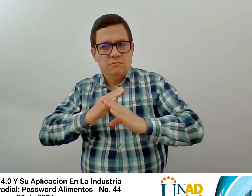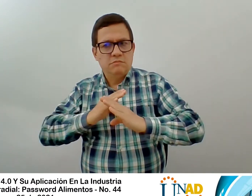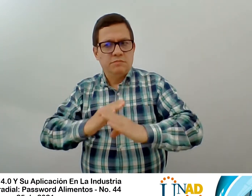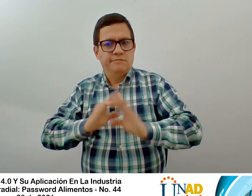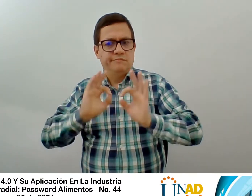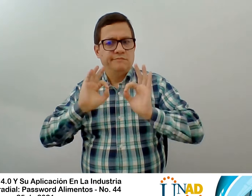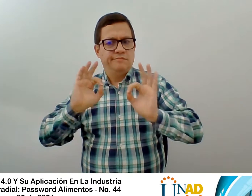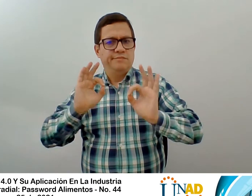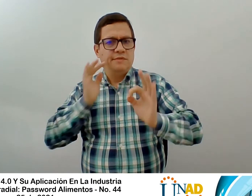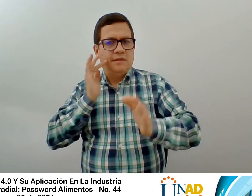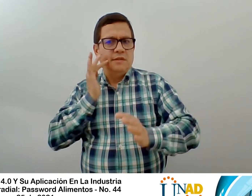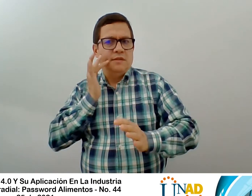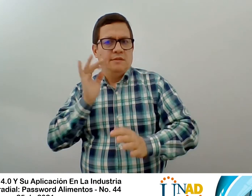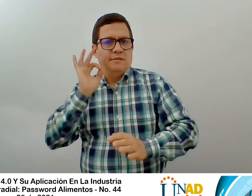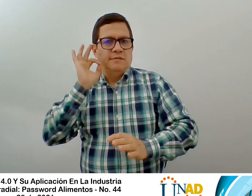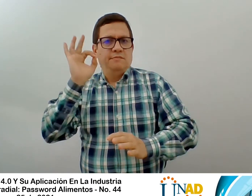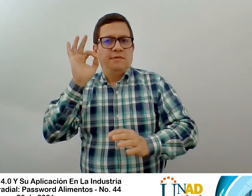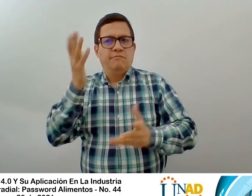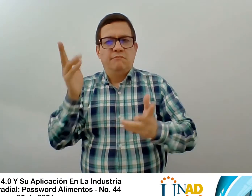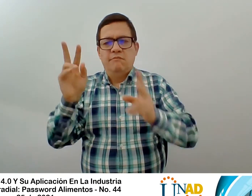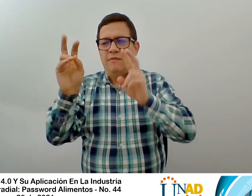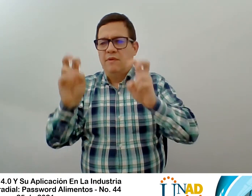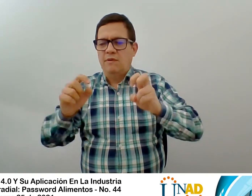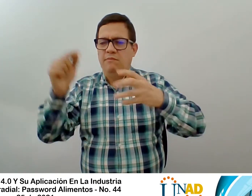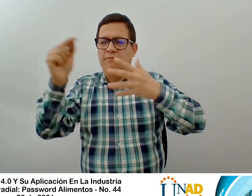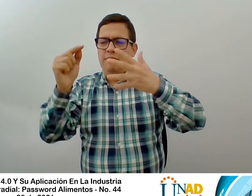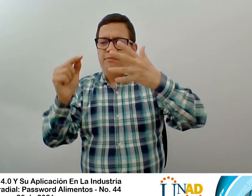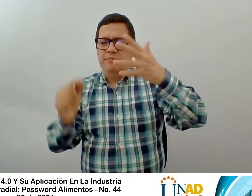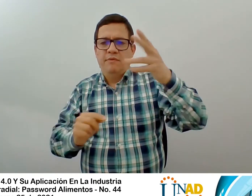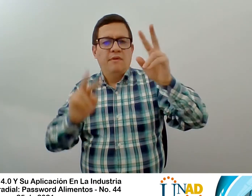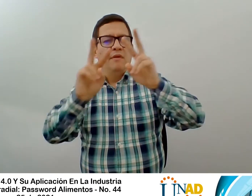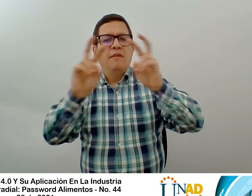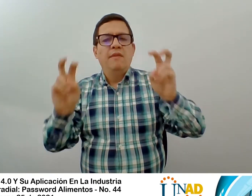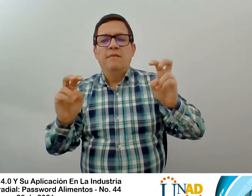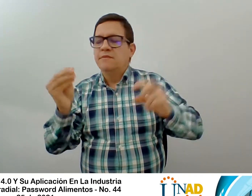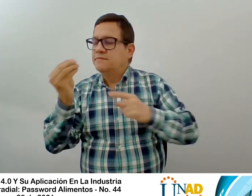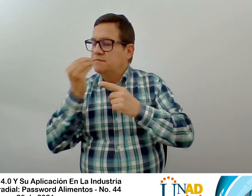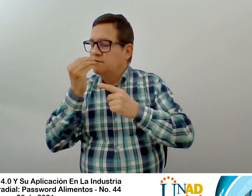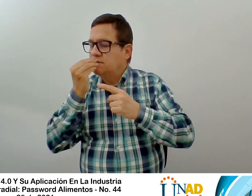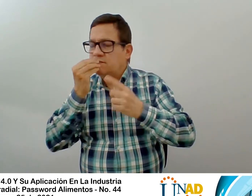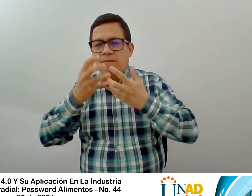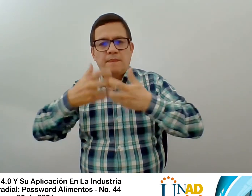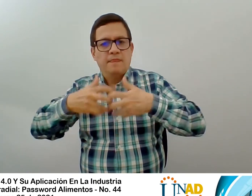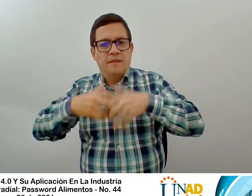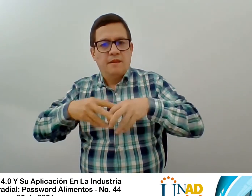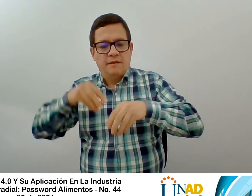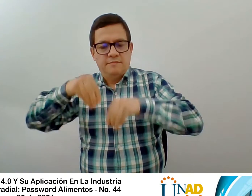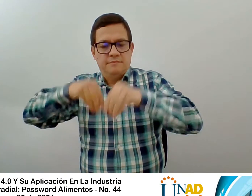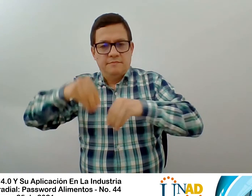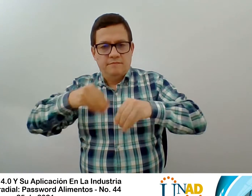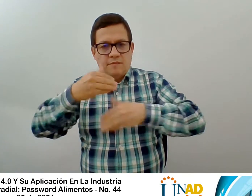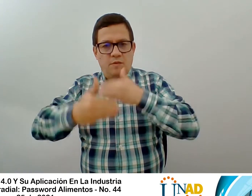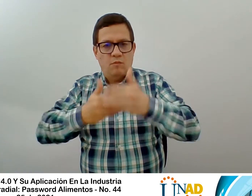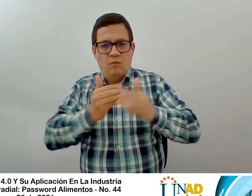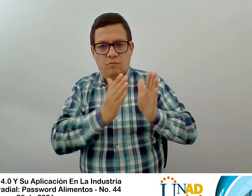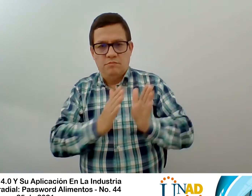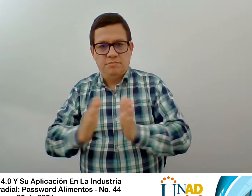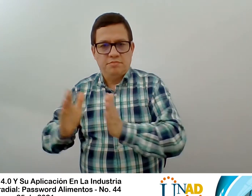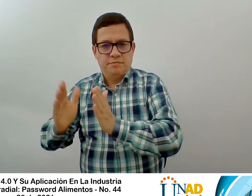nutricional, investigación, tendencias globales en la industria y muchos más temas de interés en el ámbito de los